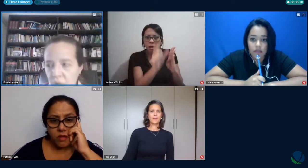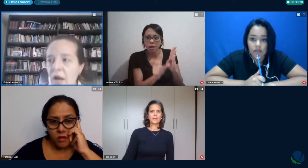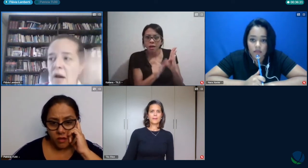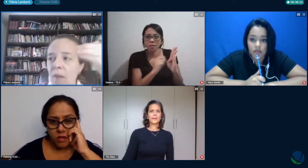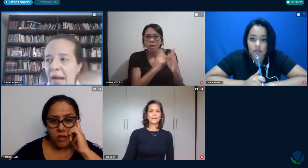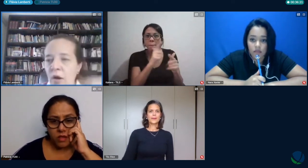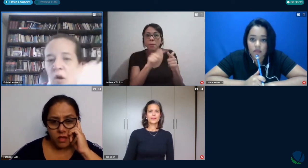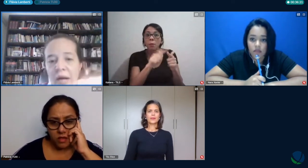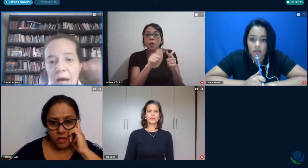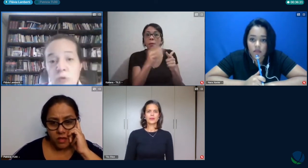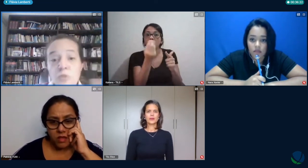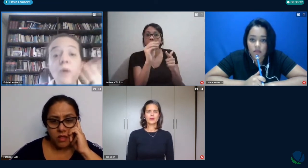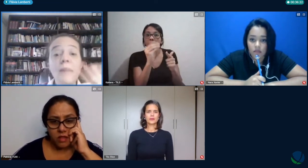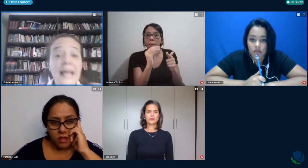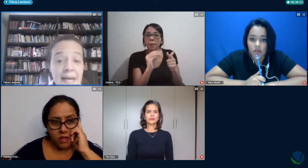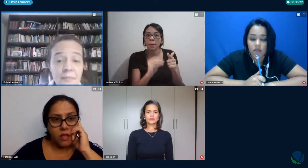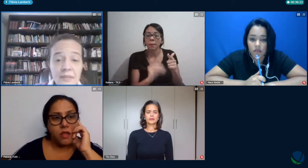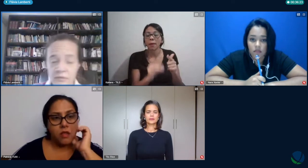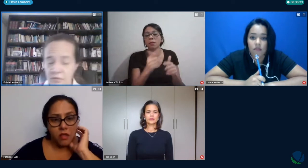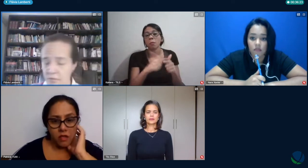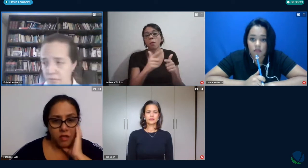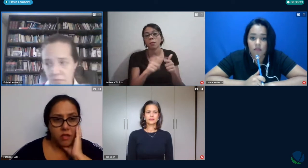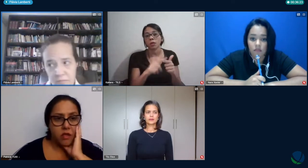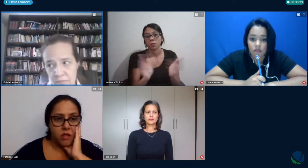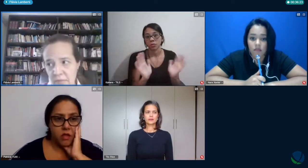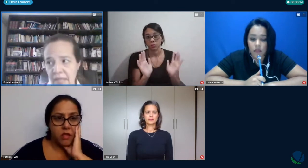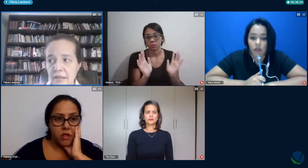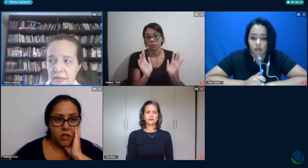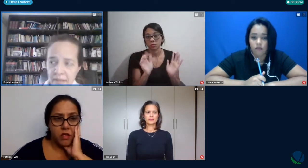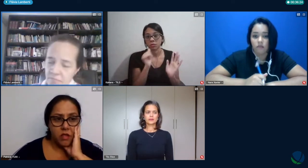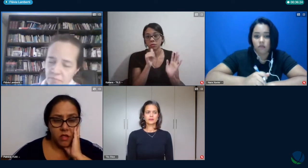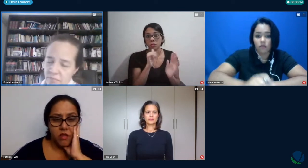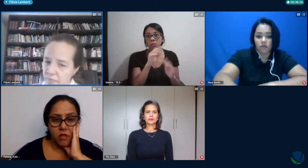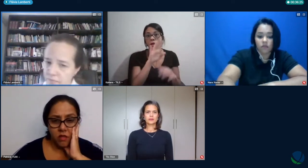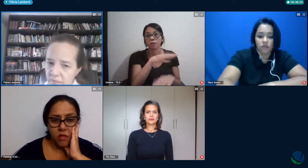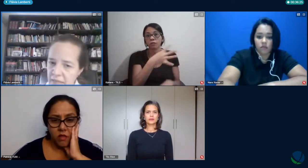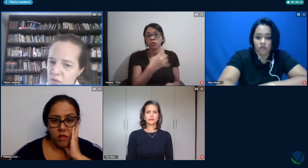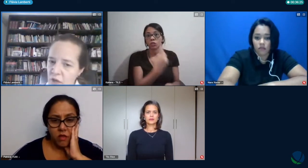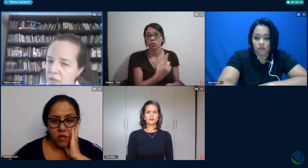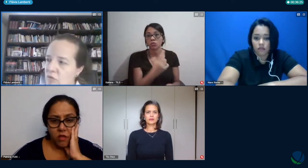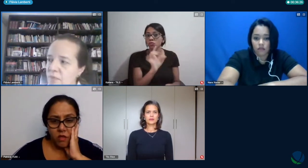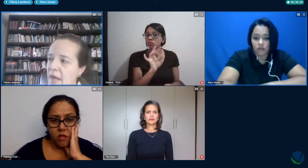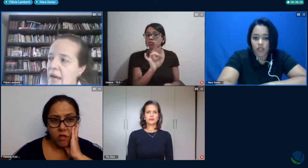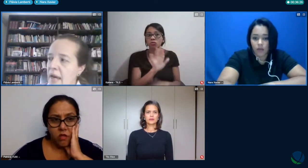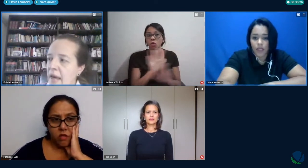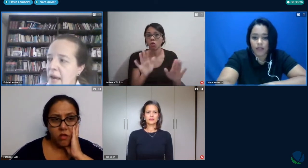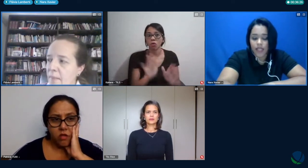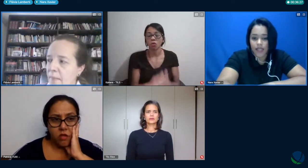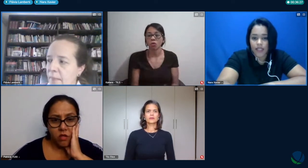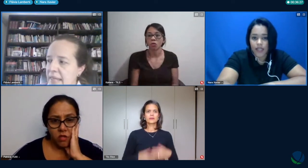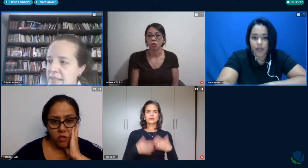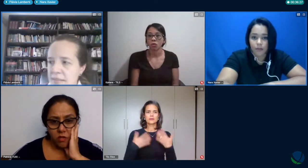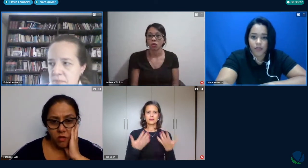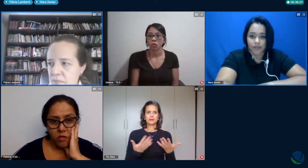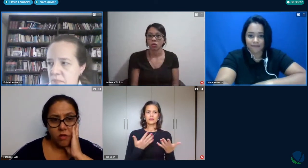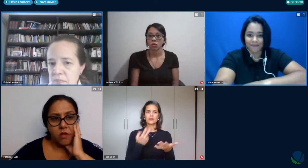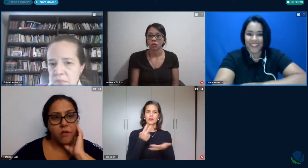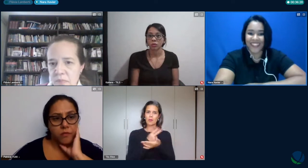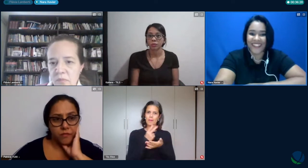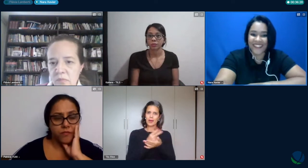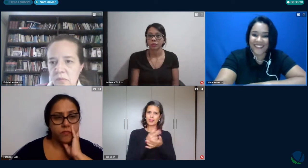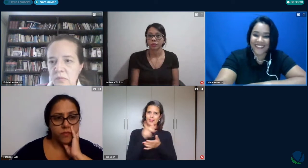campinho para colocar os problemas, né? É só isso. Então, manter esse campo,